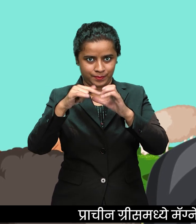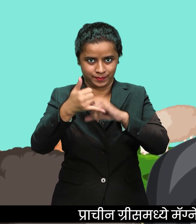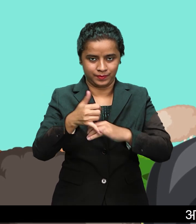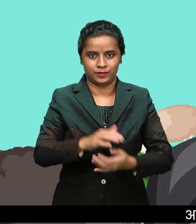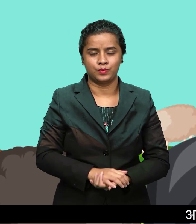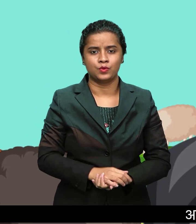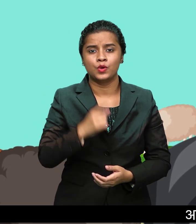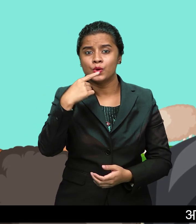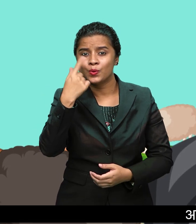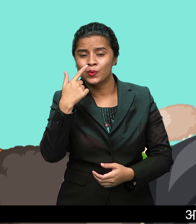असे म्हटले जाते.